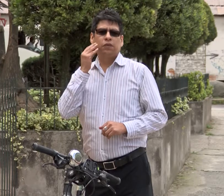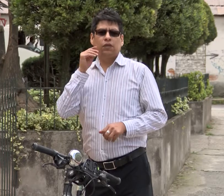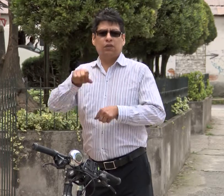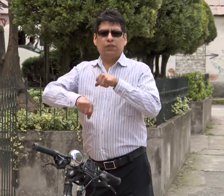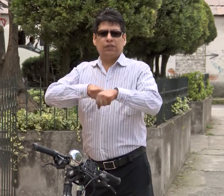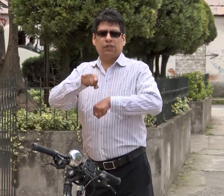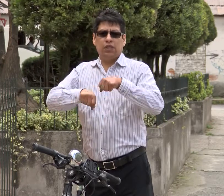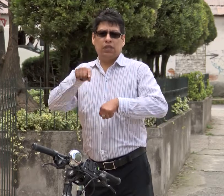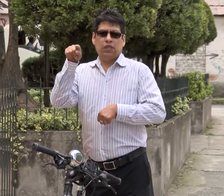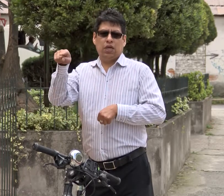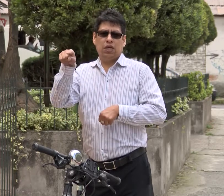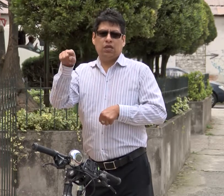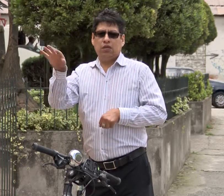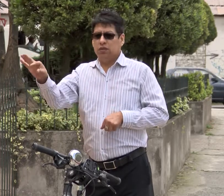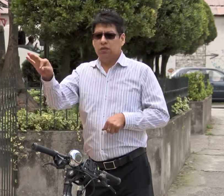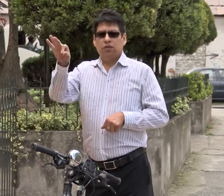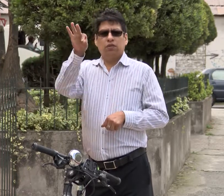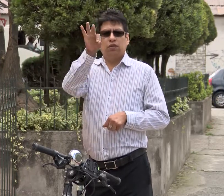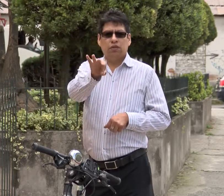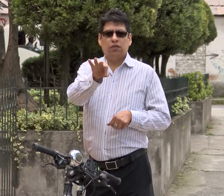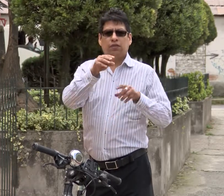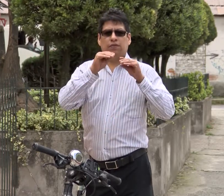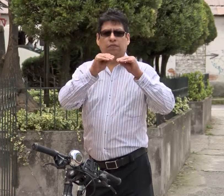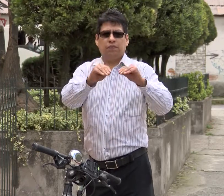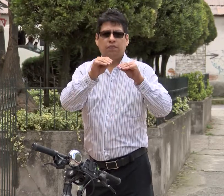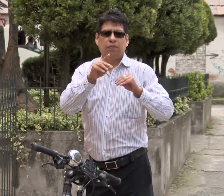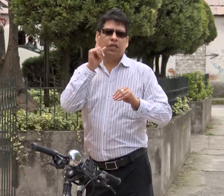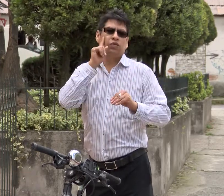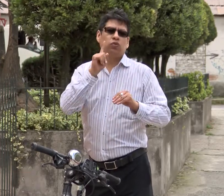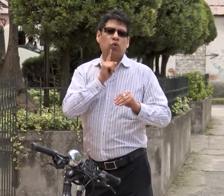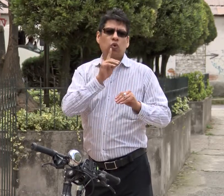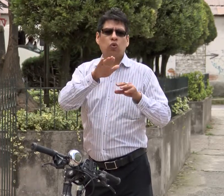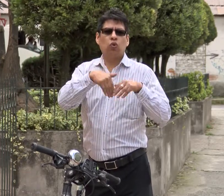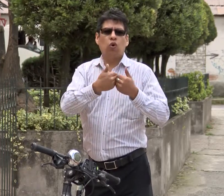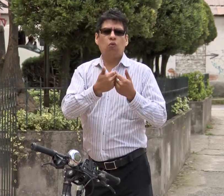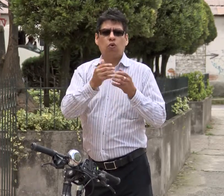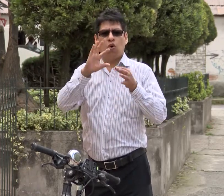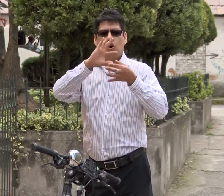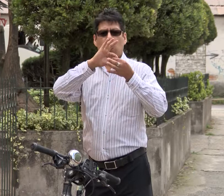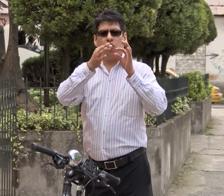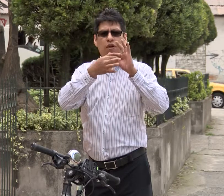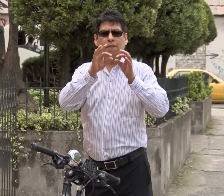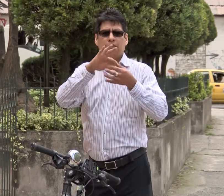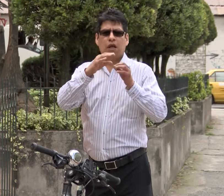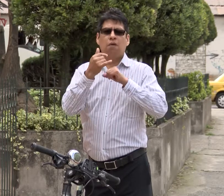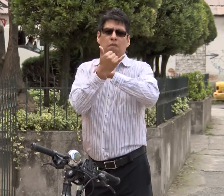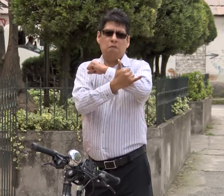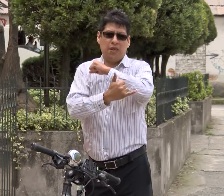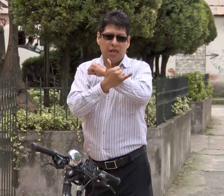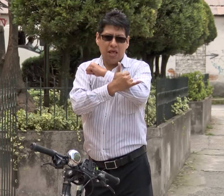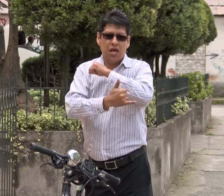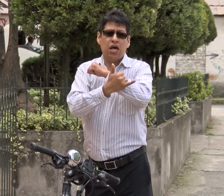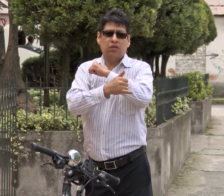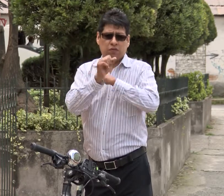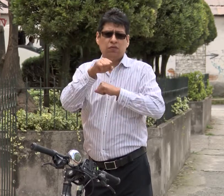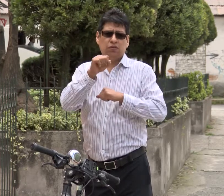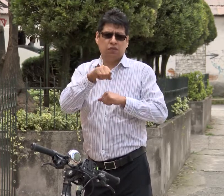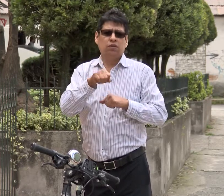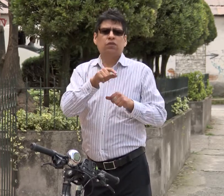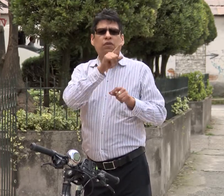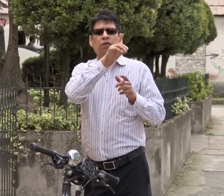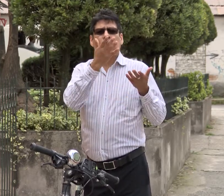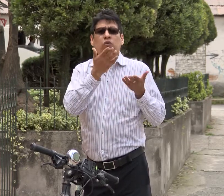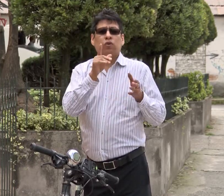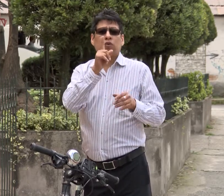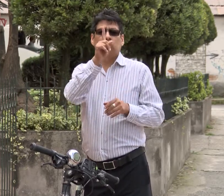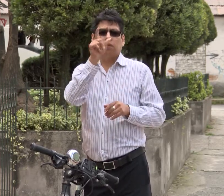deportes él es quien tiene experiencia necesaria en el campo él es quien entrena a los chicos para